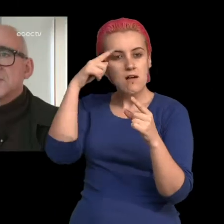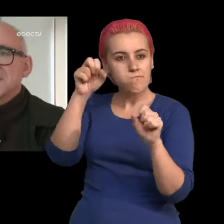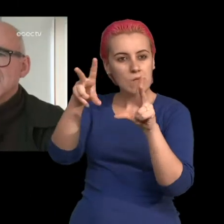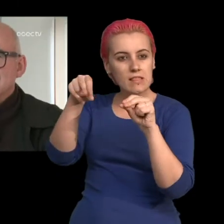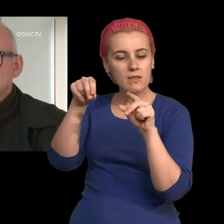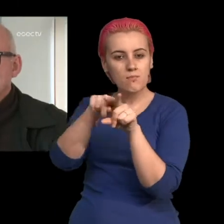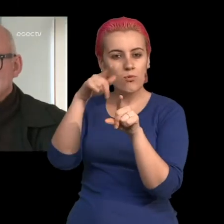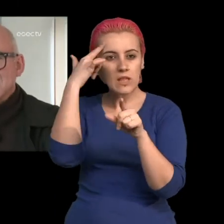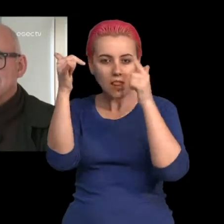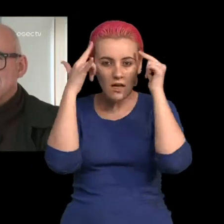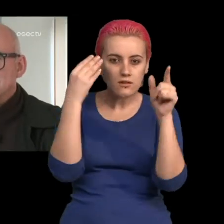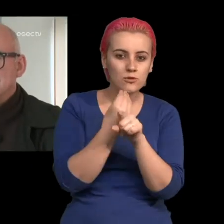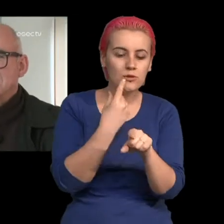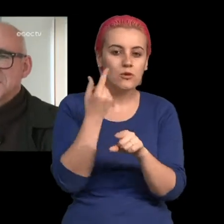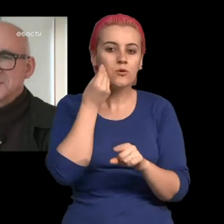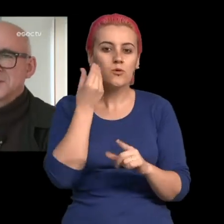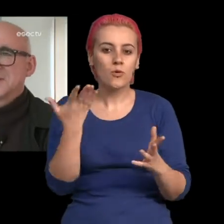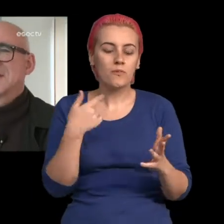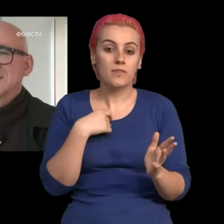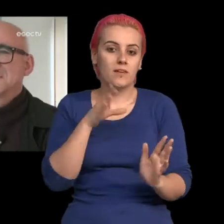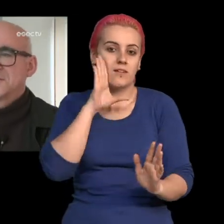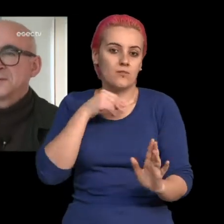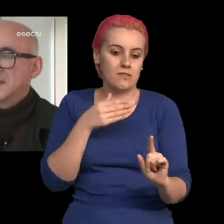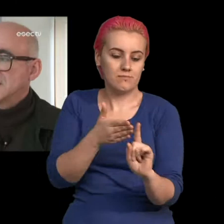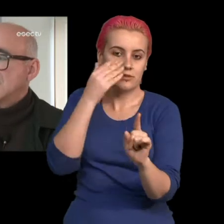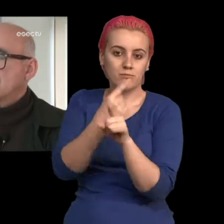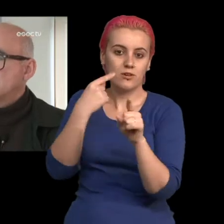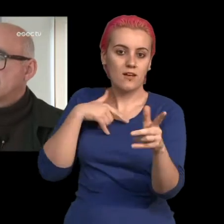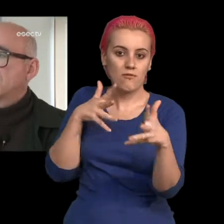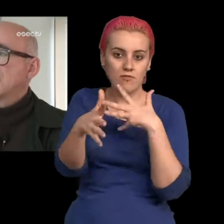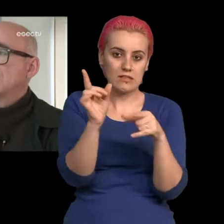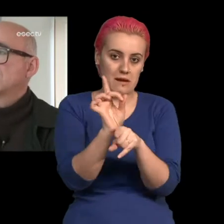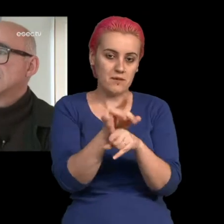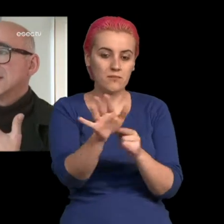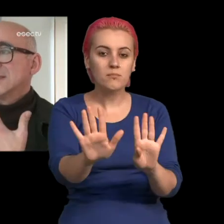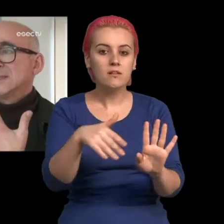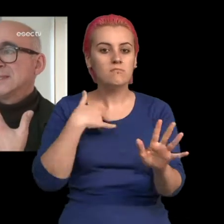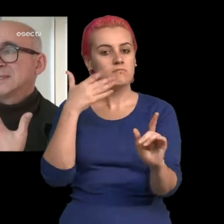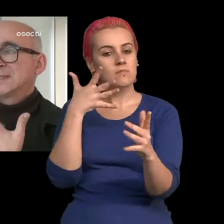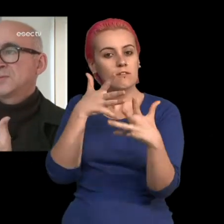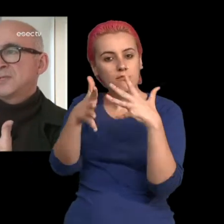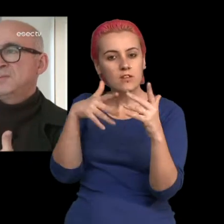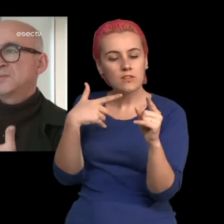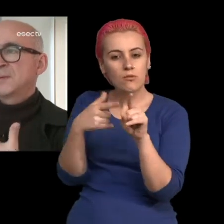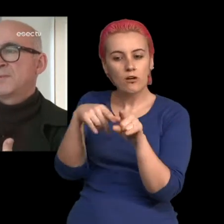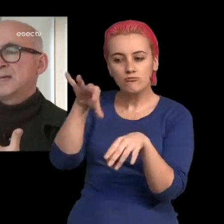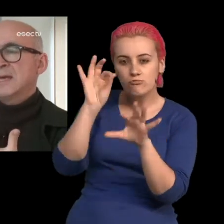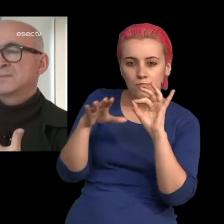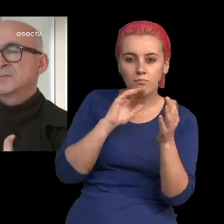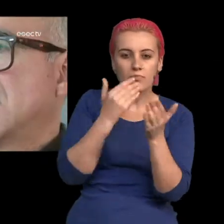Também não sei como é que... Não tenho acesso ao que é objetivo porque eu não consigo deixar de o filtrar. Quando nós filtramos,